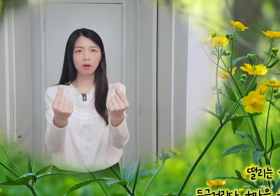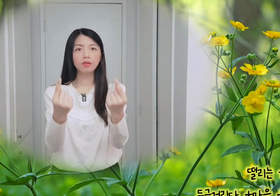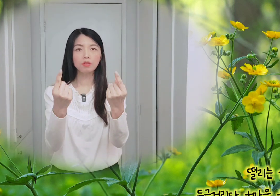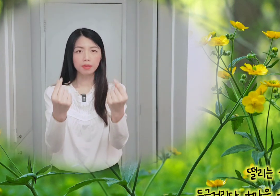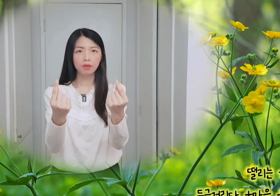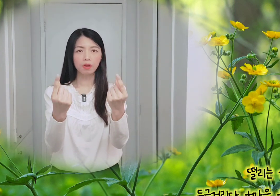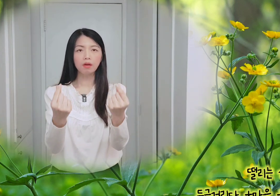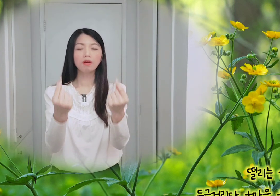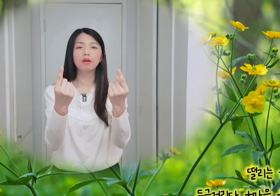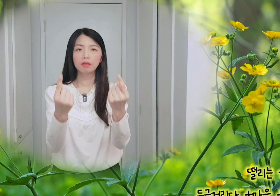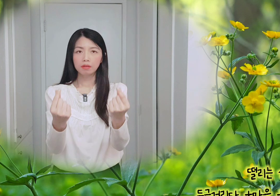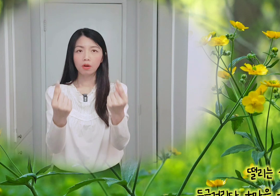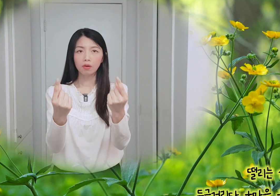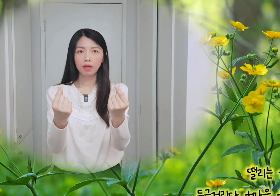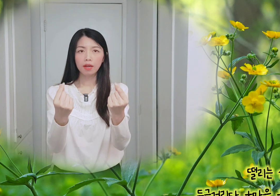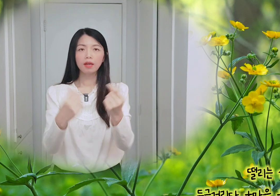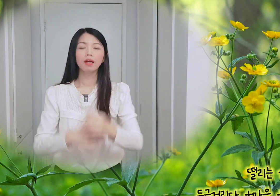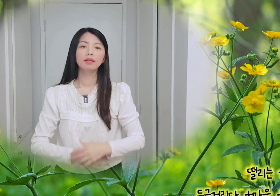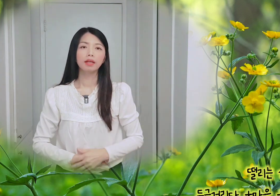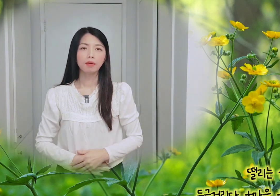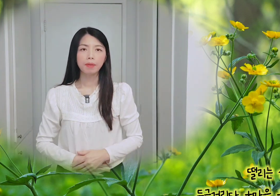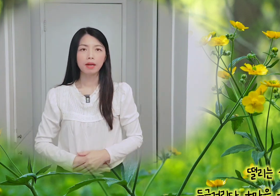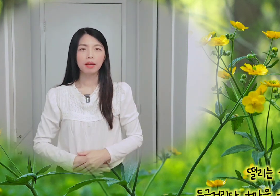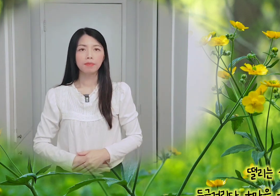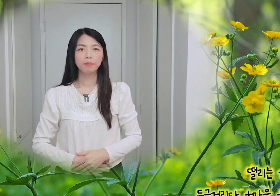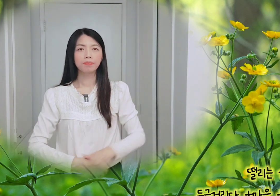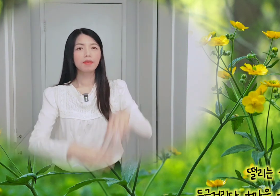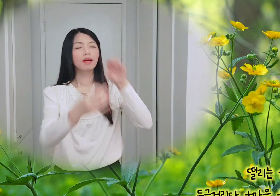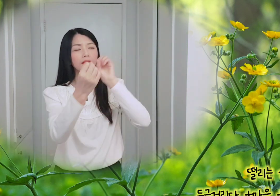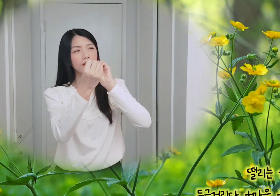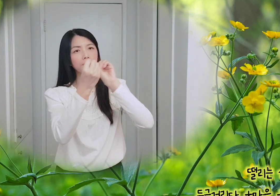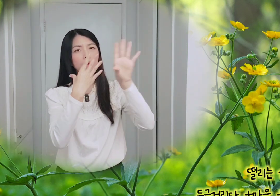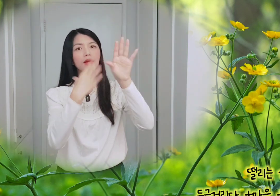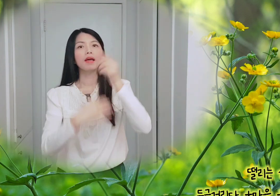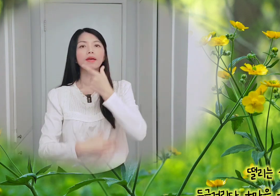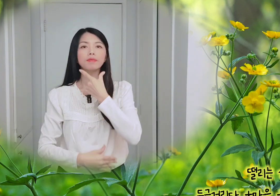이 수어 해주시면 되고요. 이렇게 대답할래.